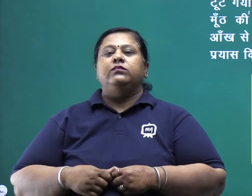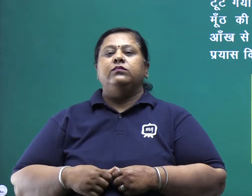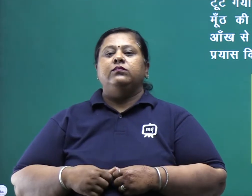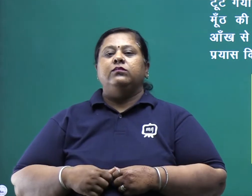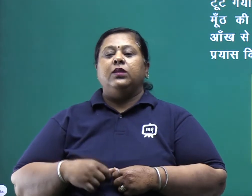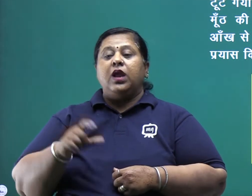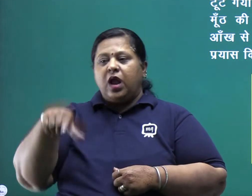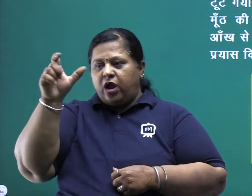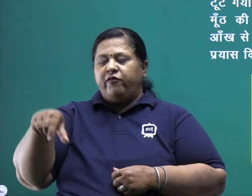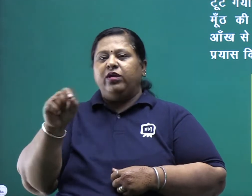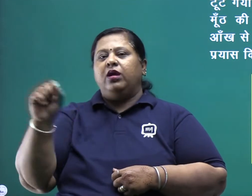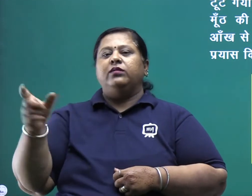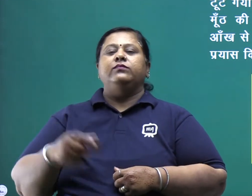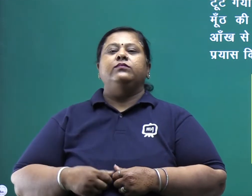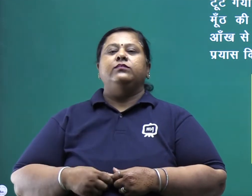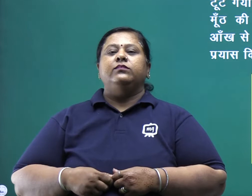कवि का